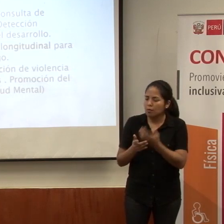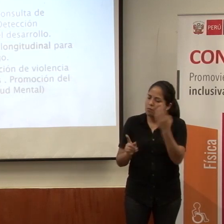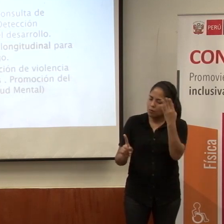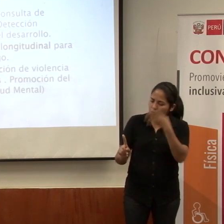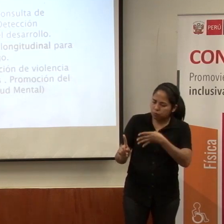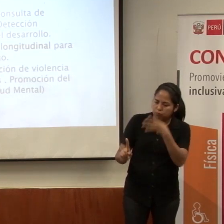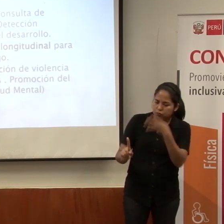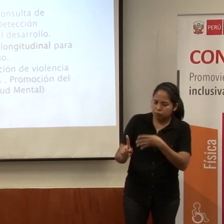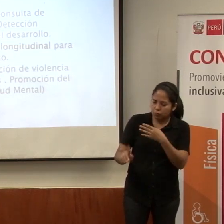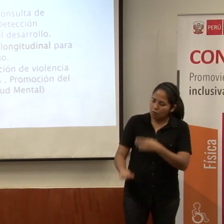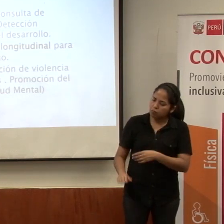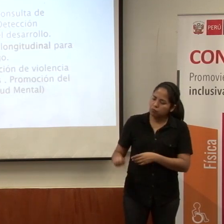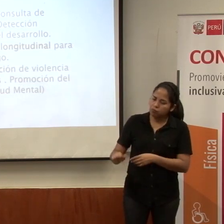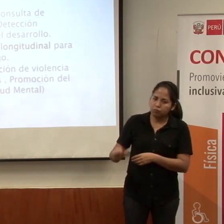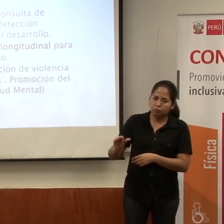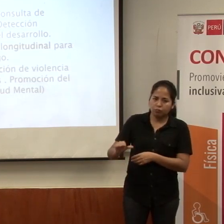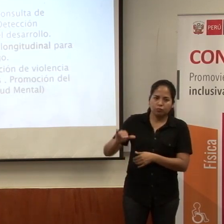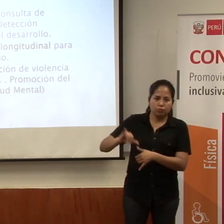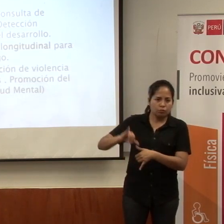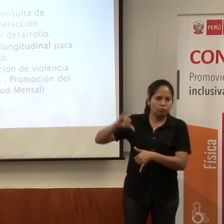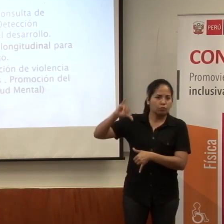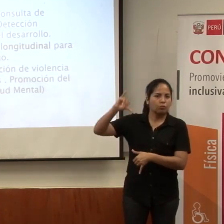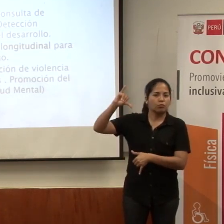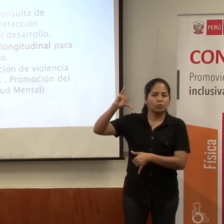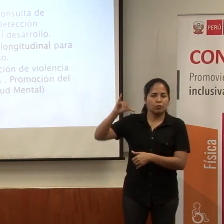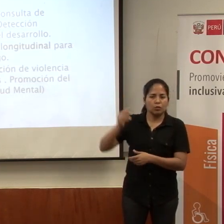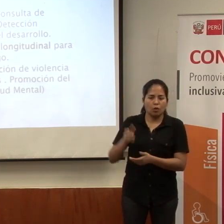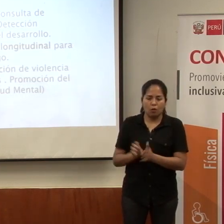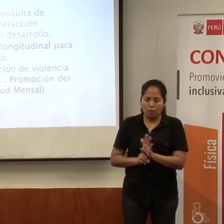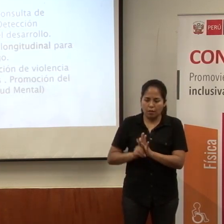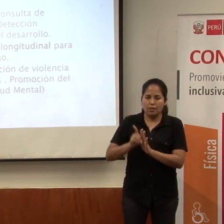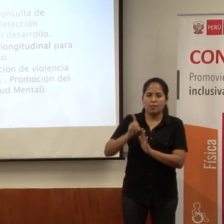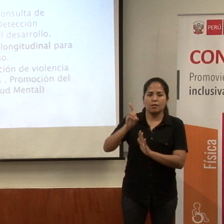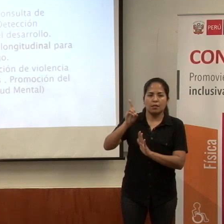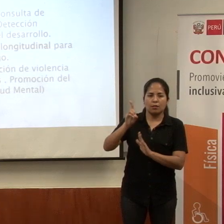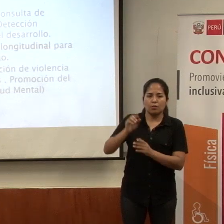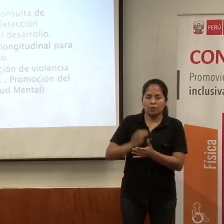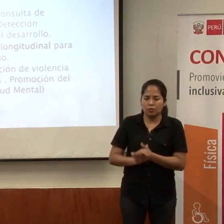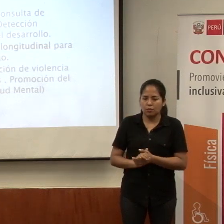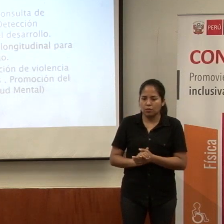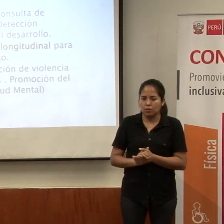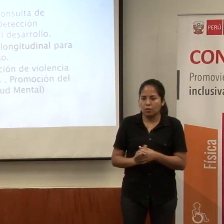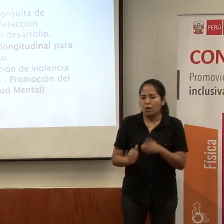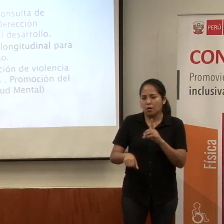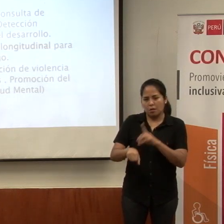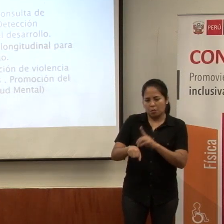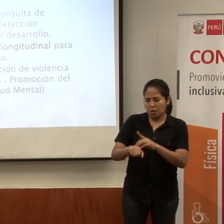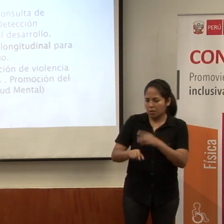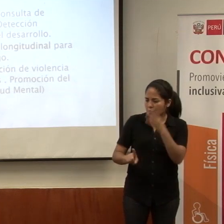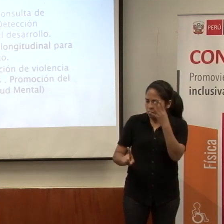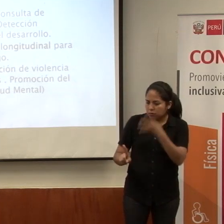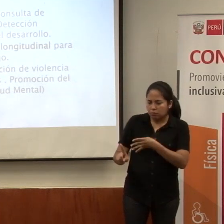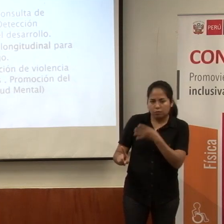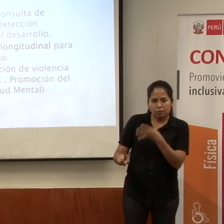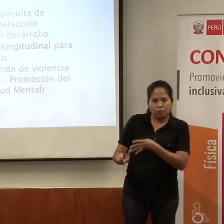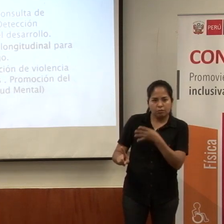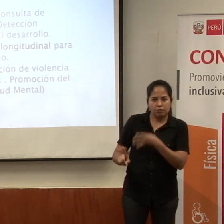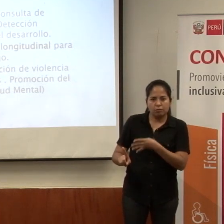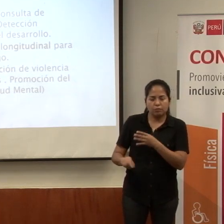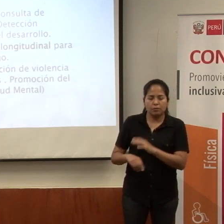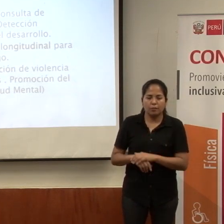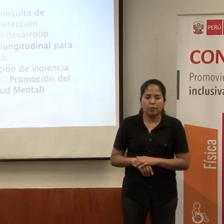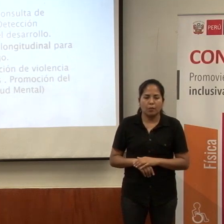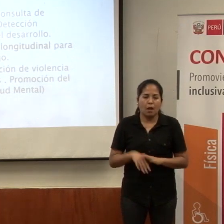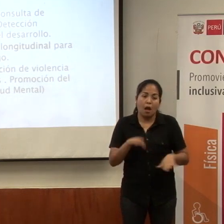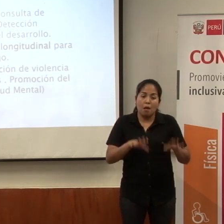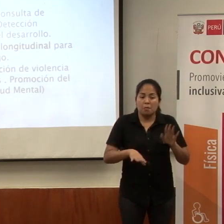está creciendo en tamaño, sino también en desarrollo de capacidades y detectar precozmente ciertas cosas que a veces los